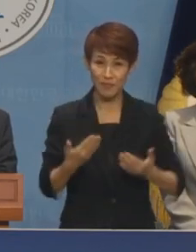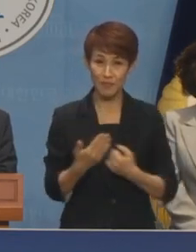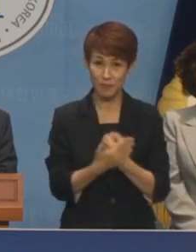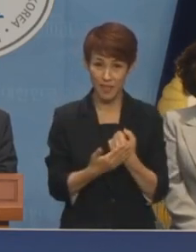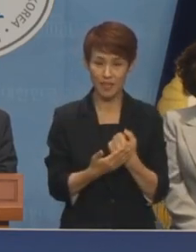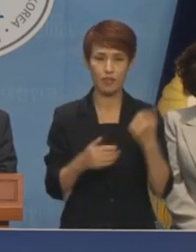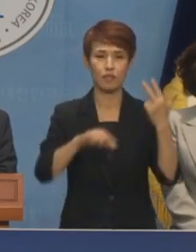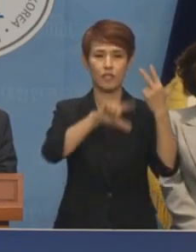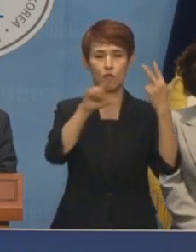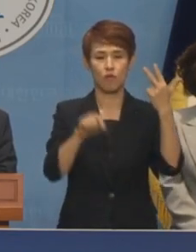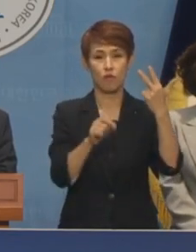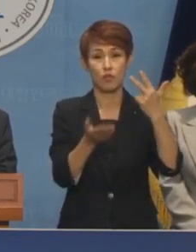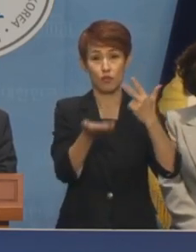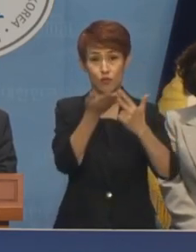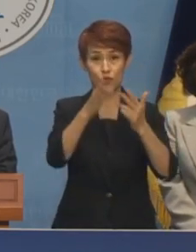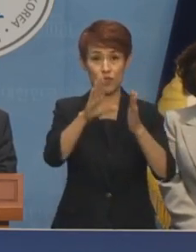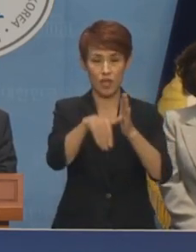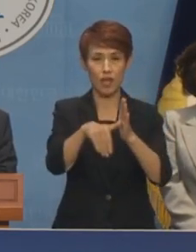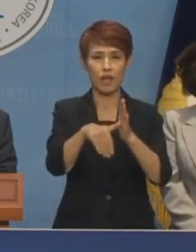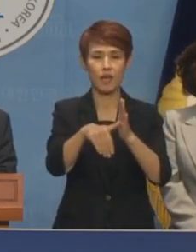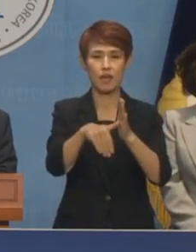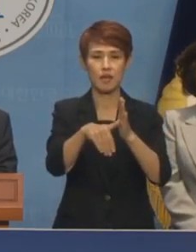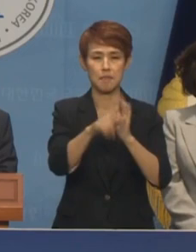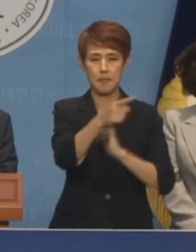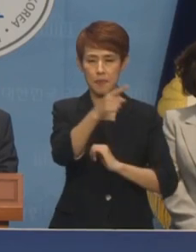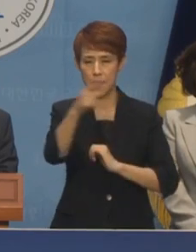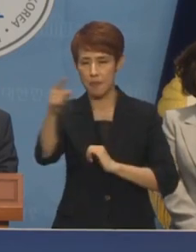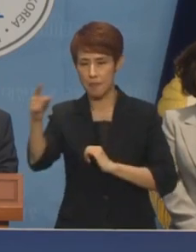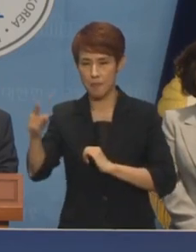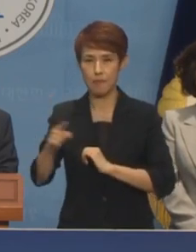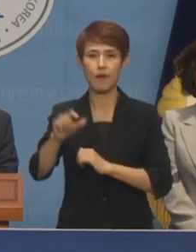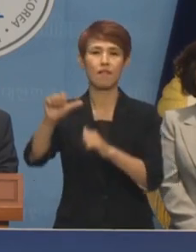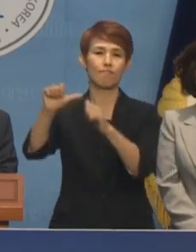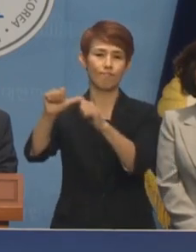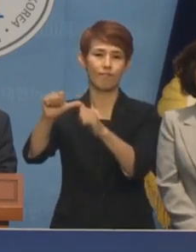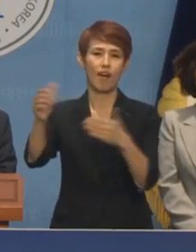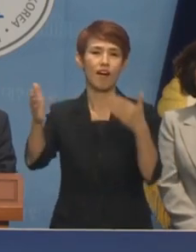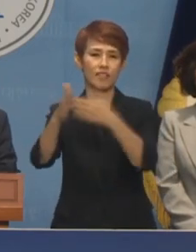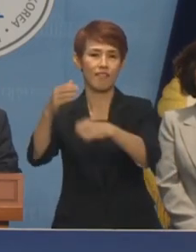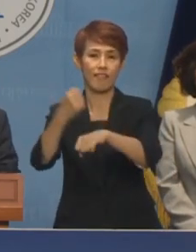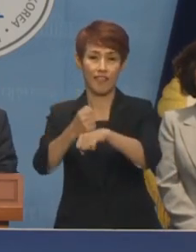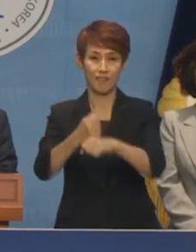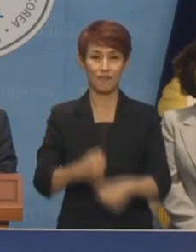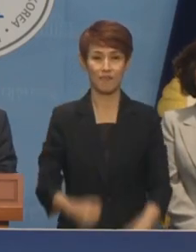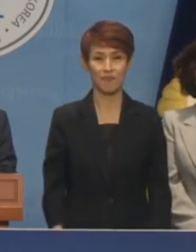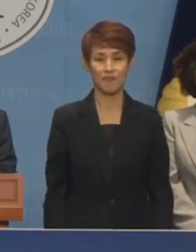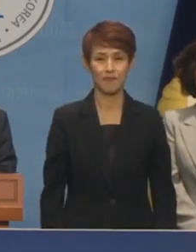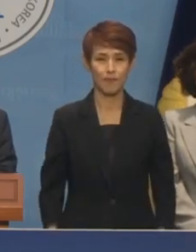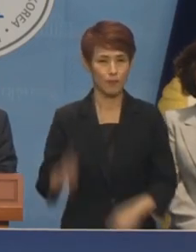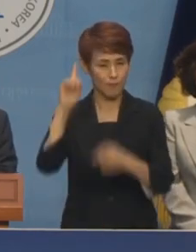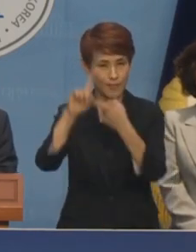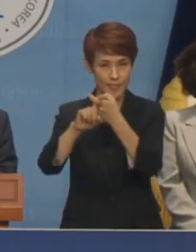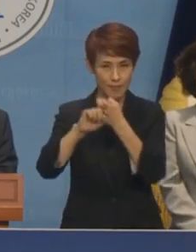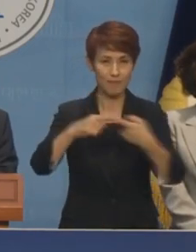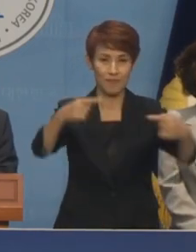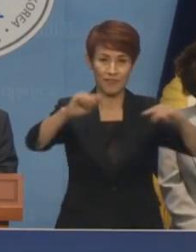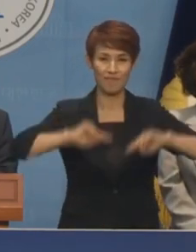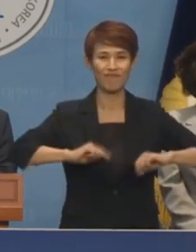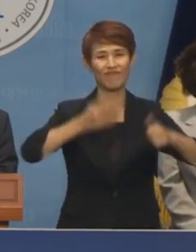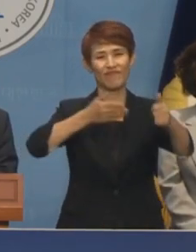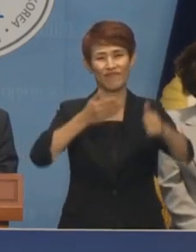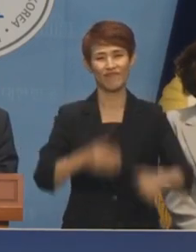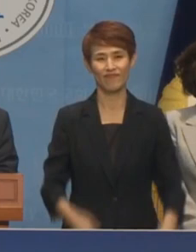첫째 주 입법 이어달리기 에피소드 5까지 진행할 예정입니다. 지속적인 관심과 참여를